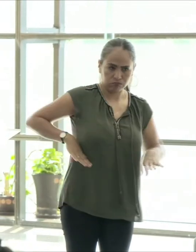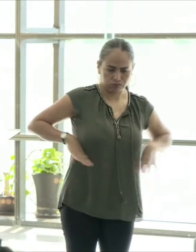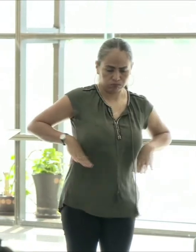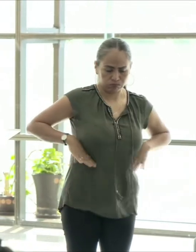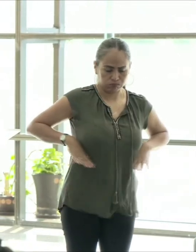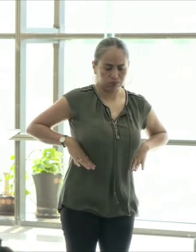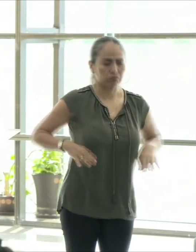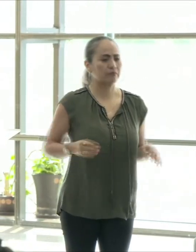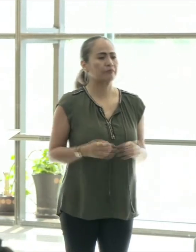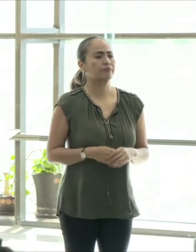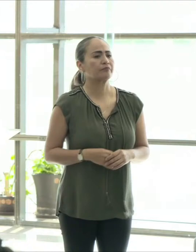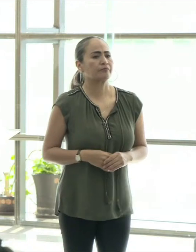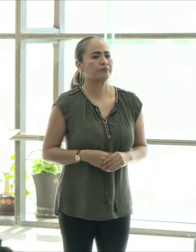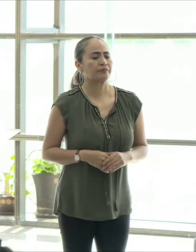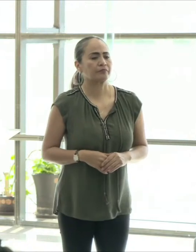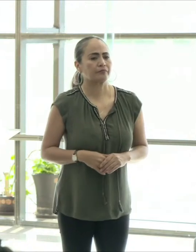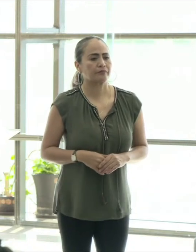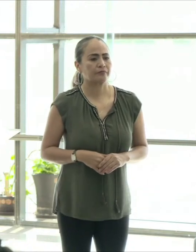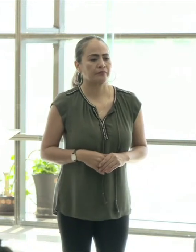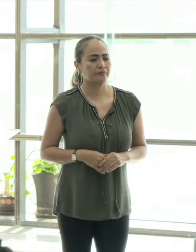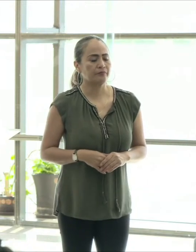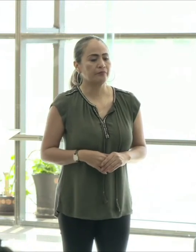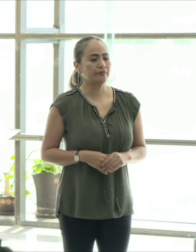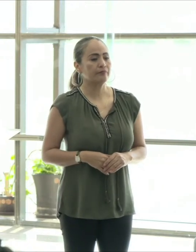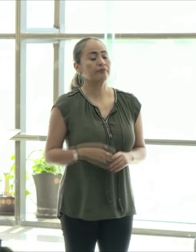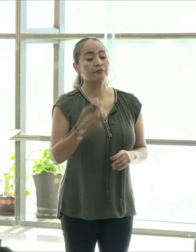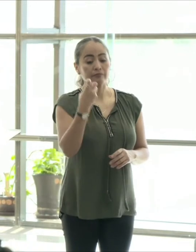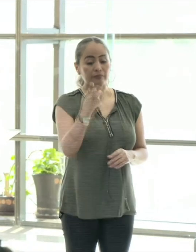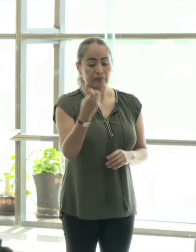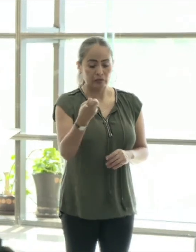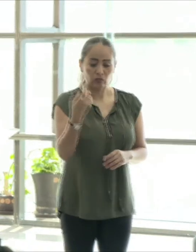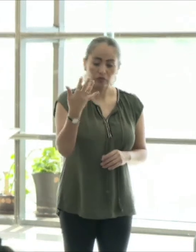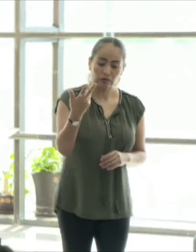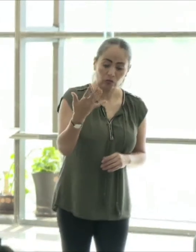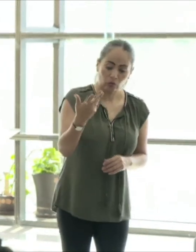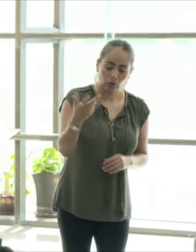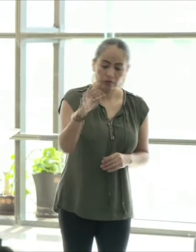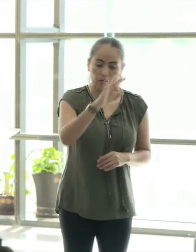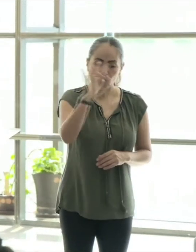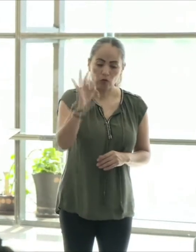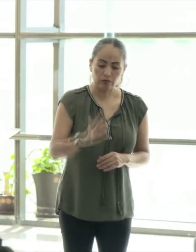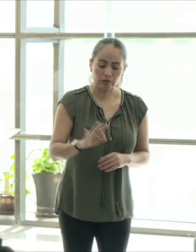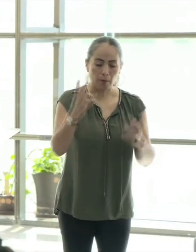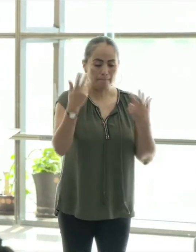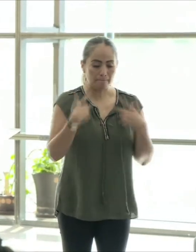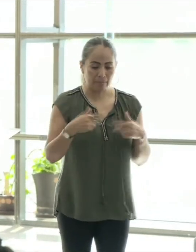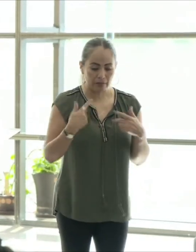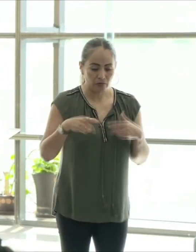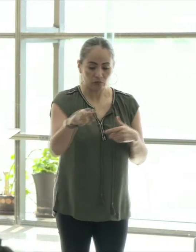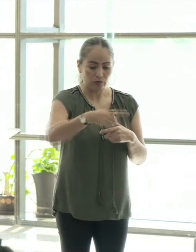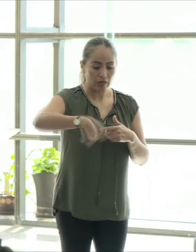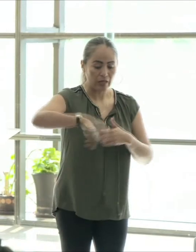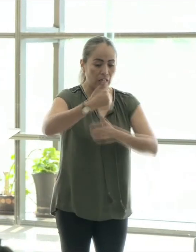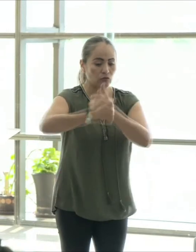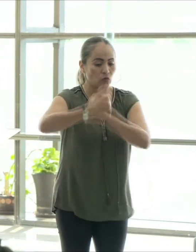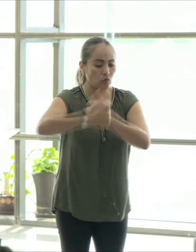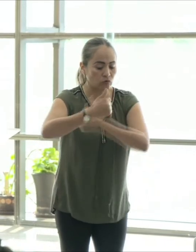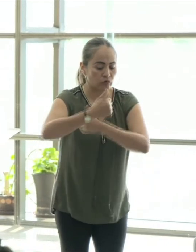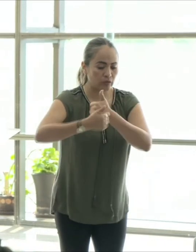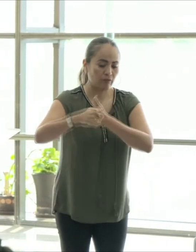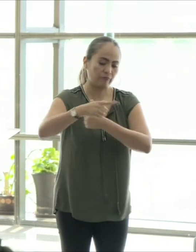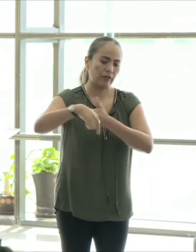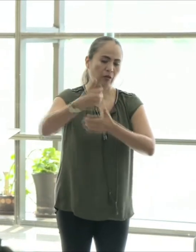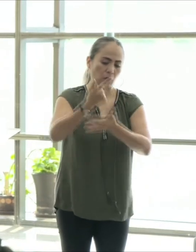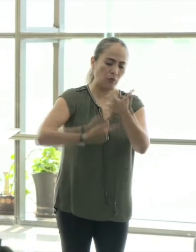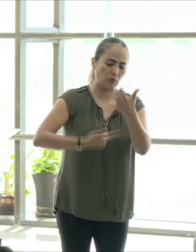para ello aseguramos que 50% de las personas que concursaron fueran mujeres Bueno